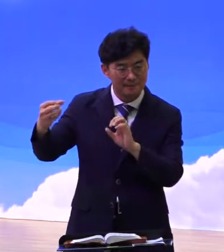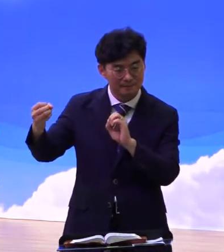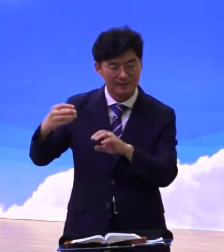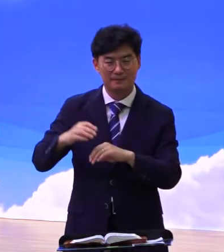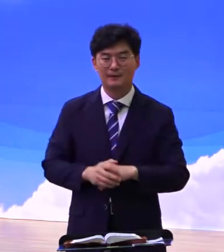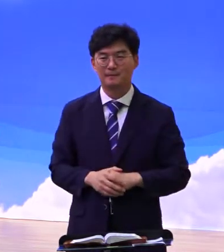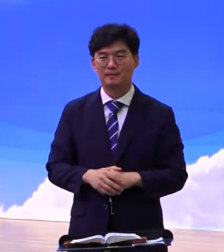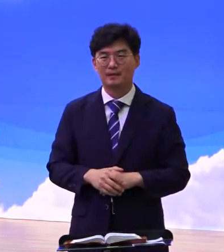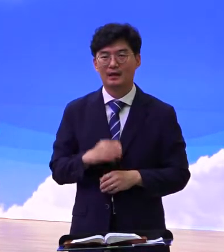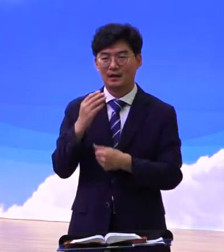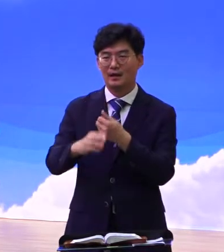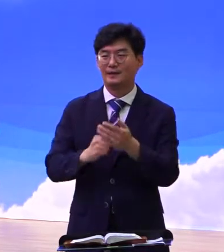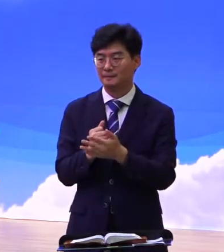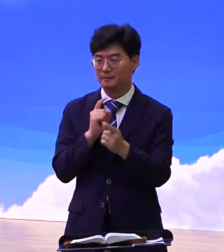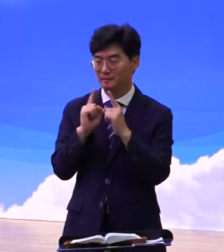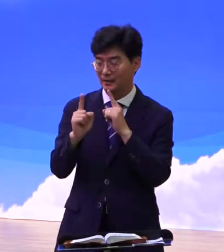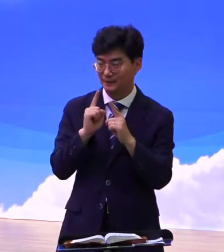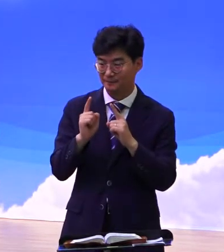하나님의 말씀을